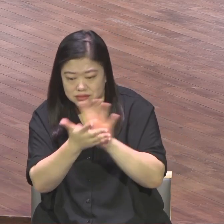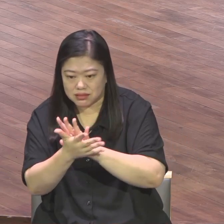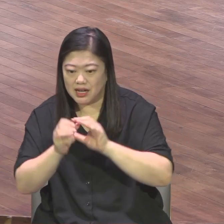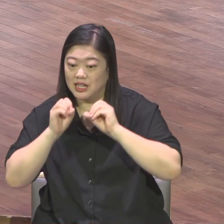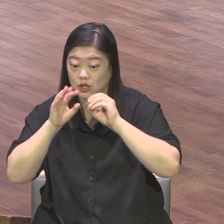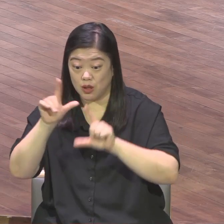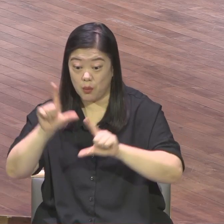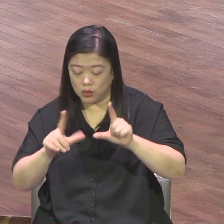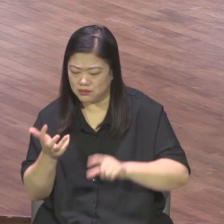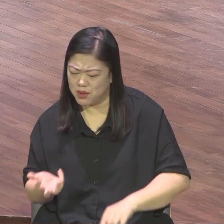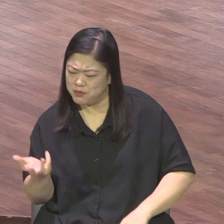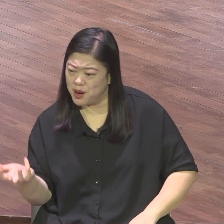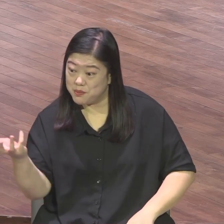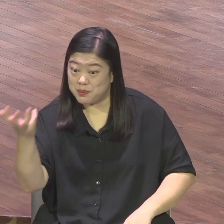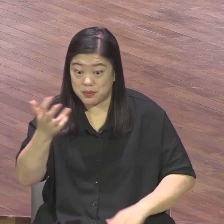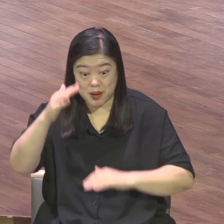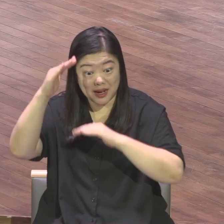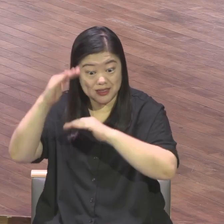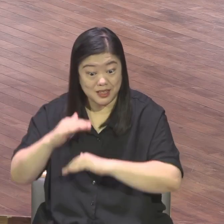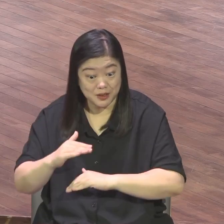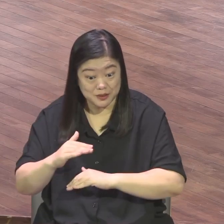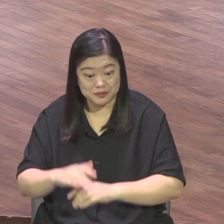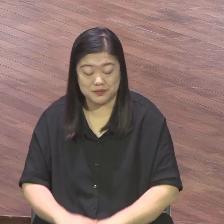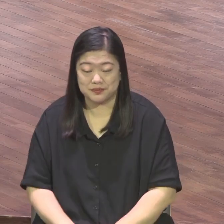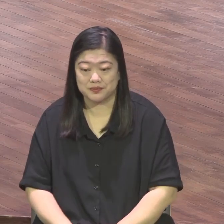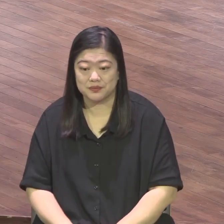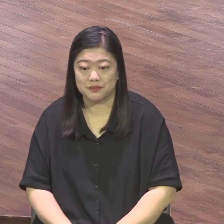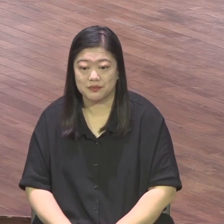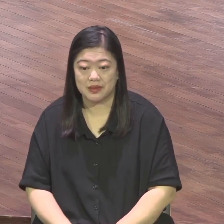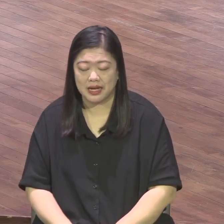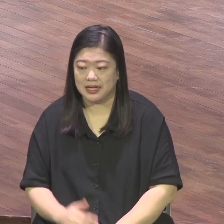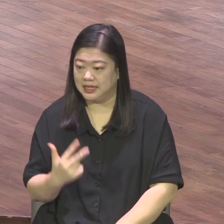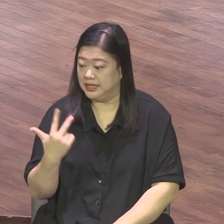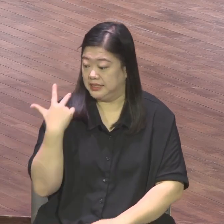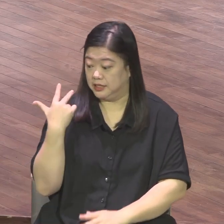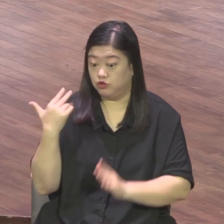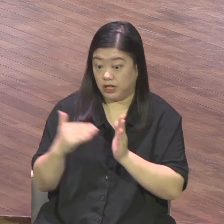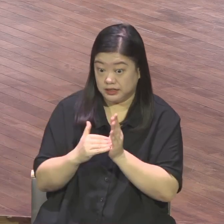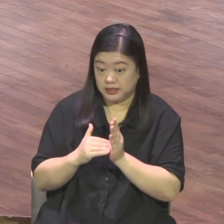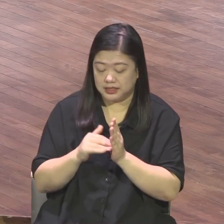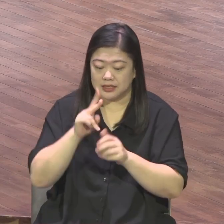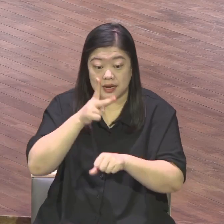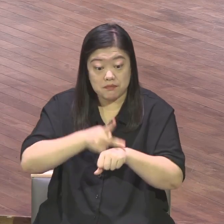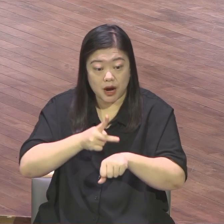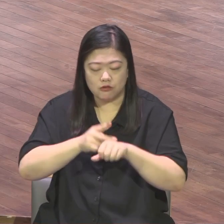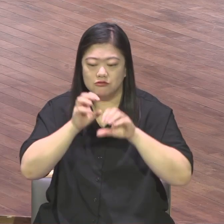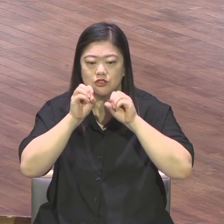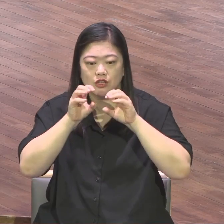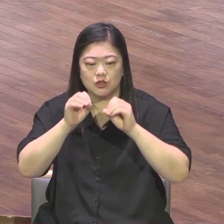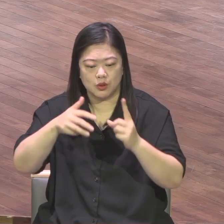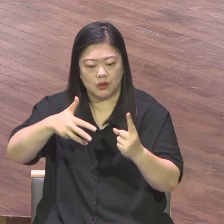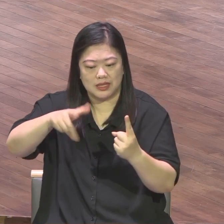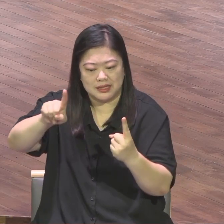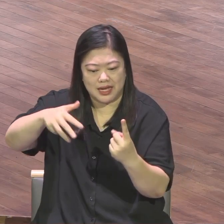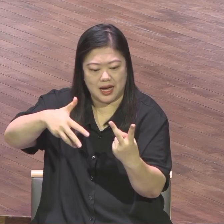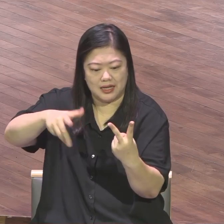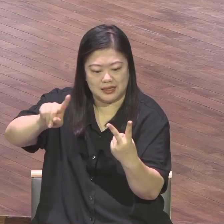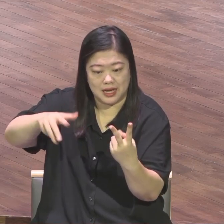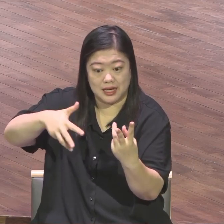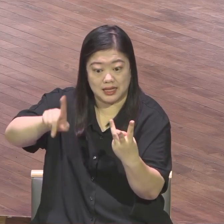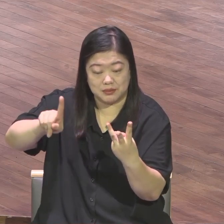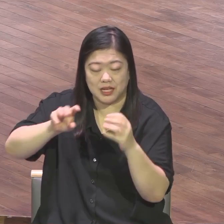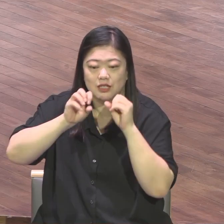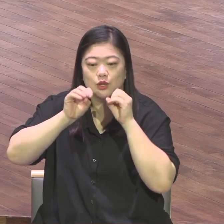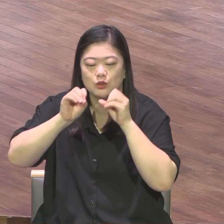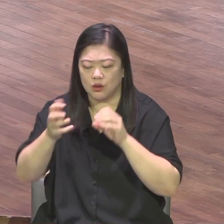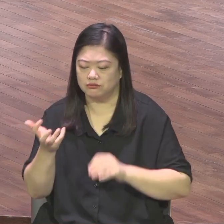담겨져 있습니다. 지난주에 말씀까지 사도 바울은 제3차 성교 여행에 대해서 살펴보았습니다.